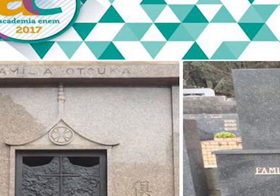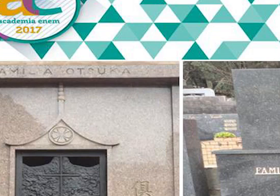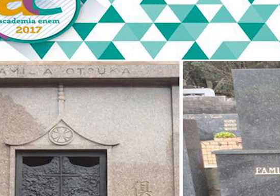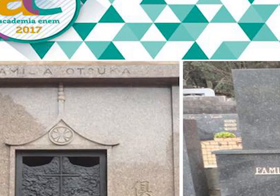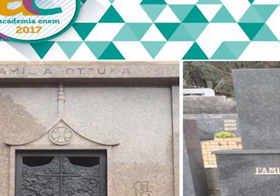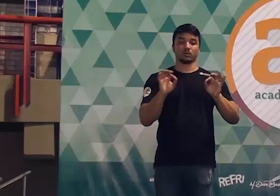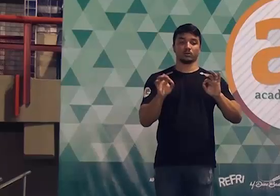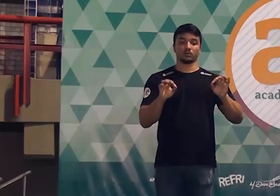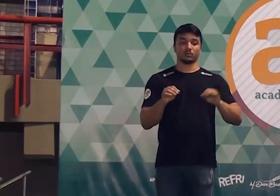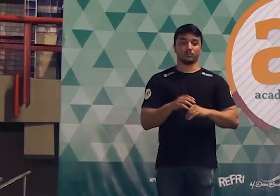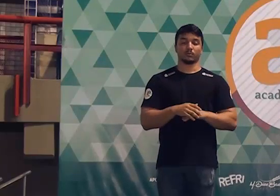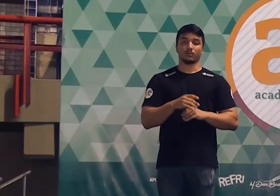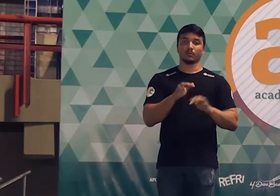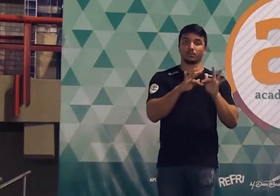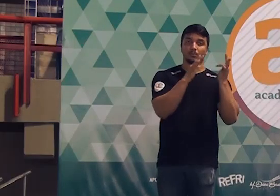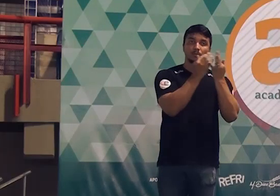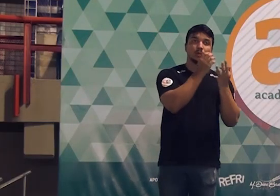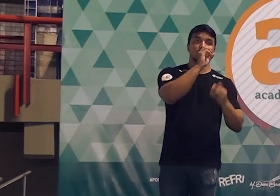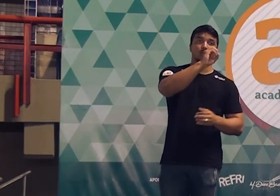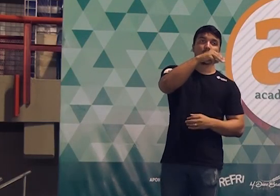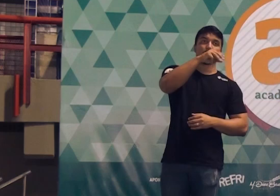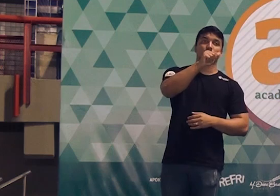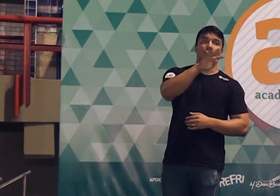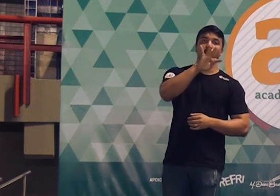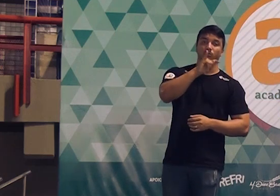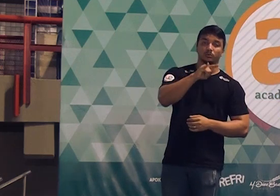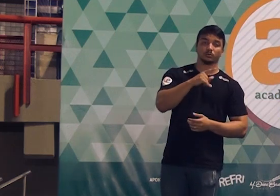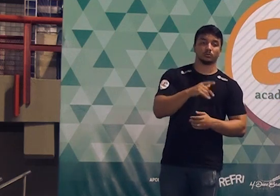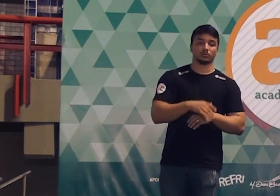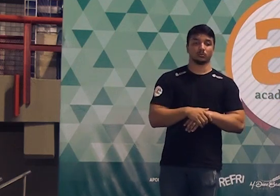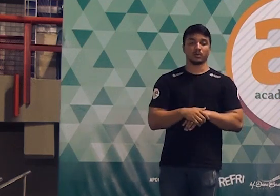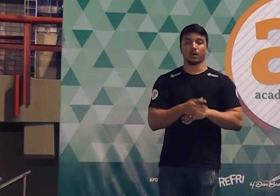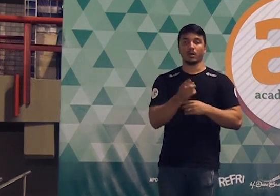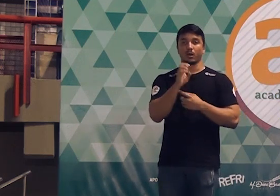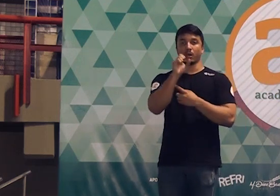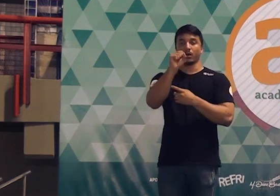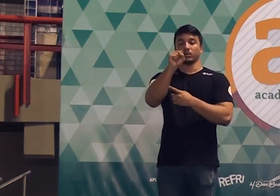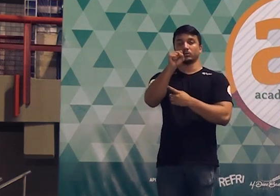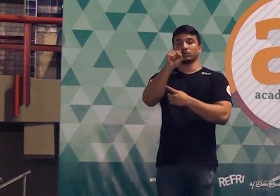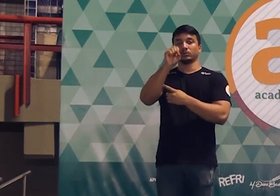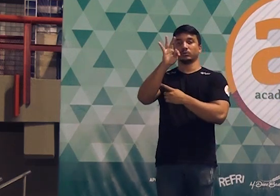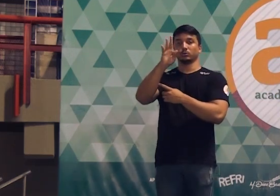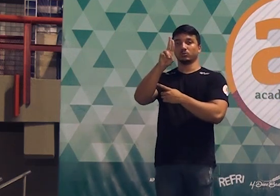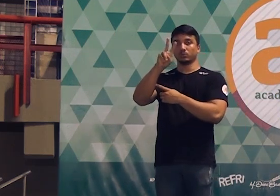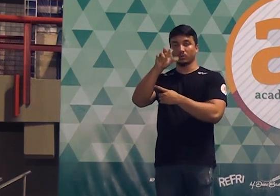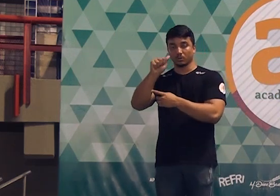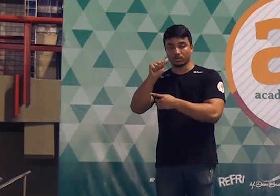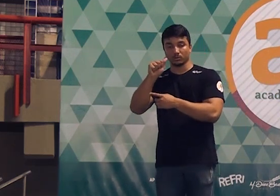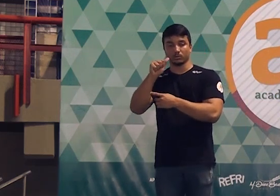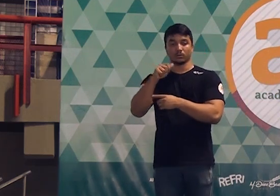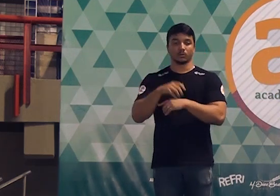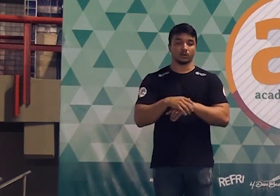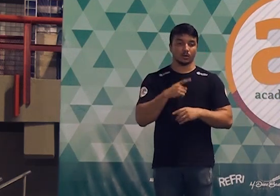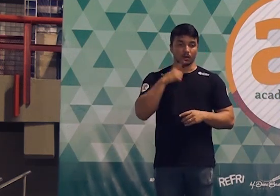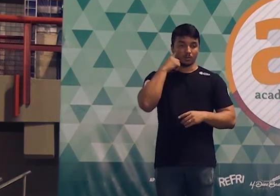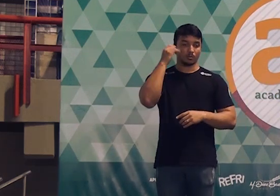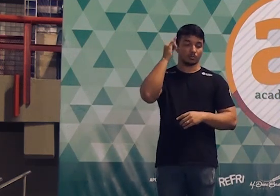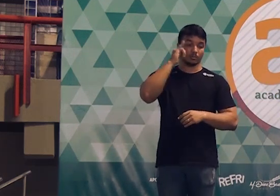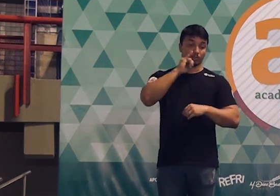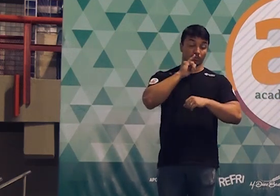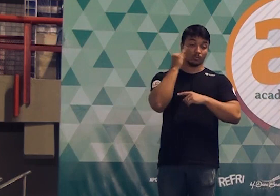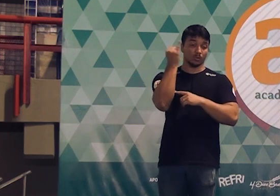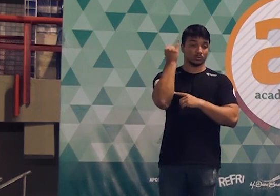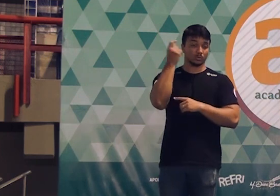nada, né? Família Omati, família Otsuka. Por quê? Porque esse processo migratório foi importante para aquela